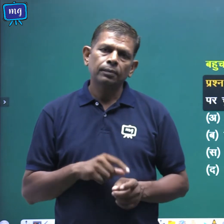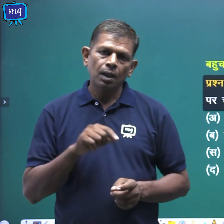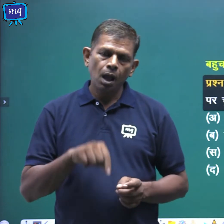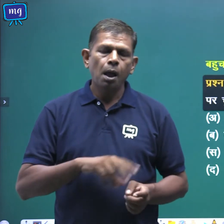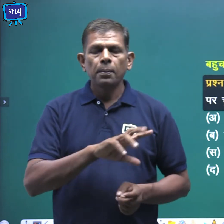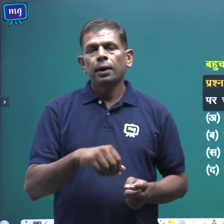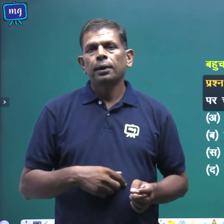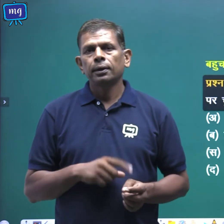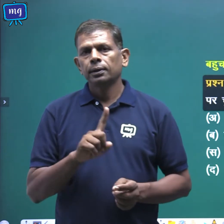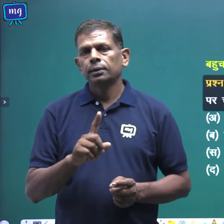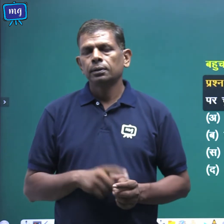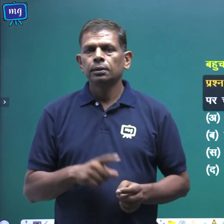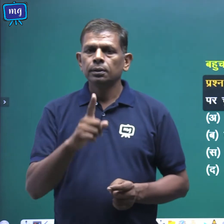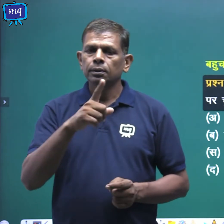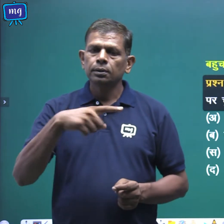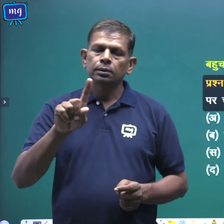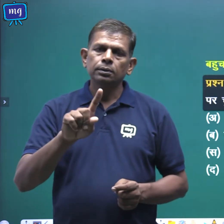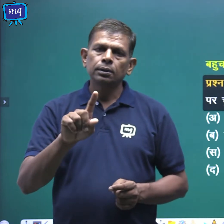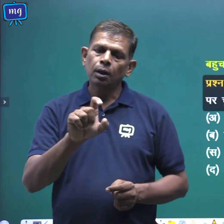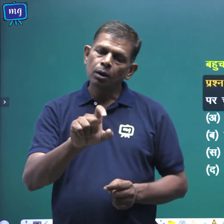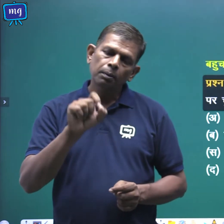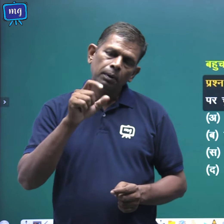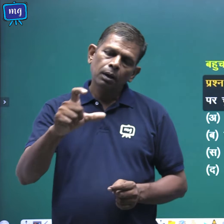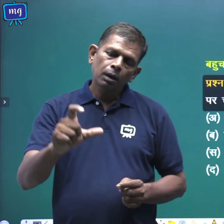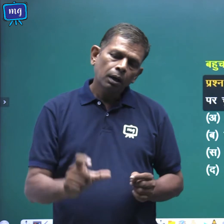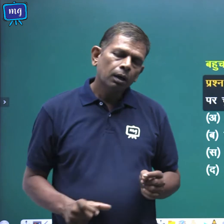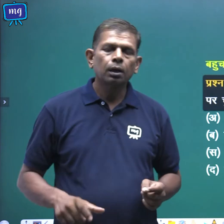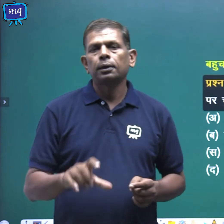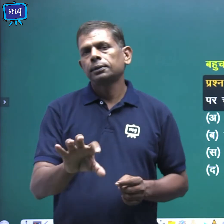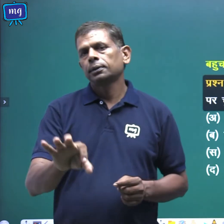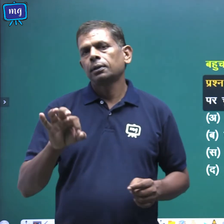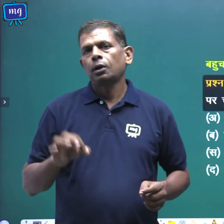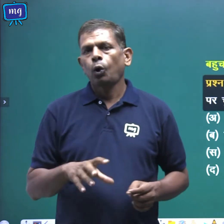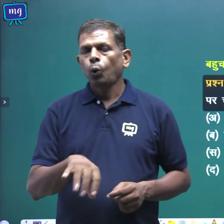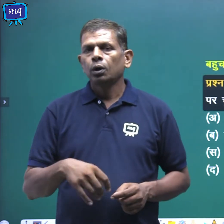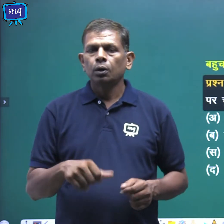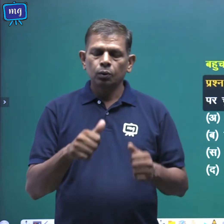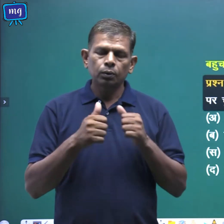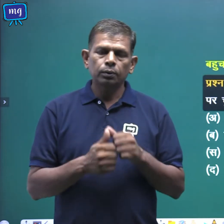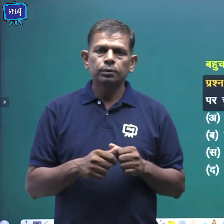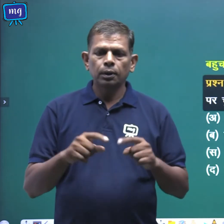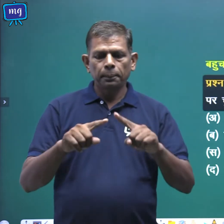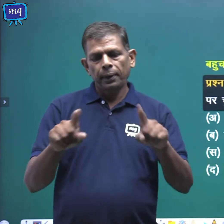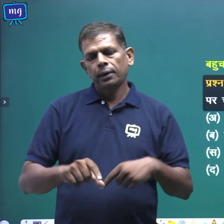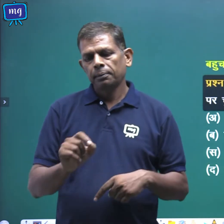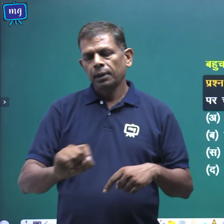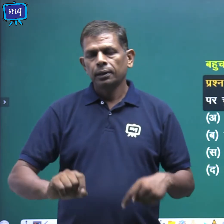हमें एक सही विकल्प का चयन करना है और उत्तर ब्रैकेट में लिखना है।